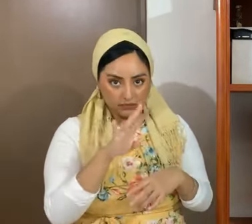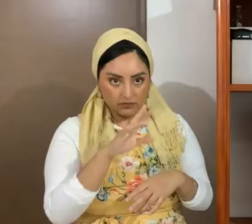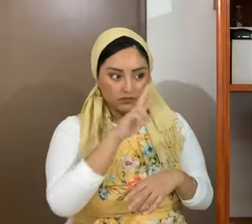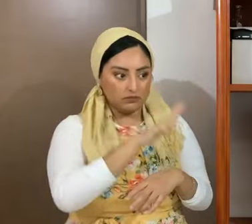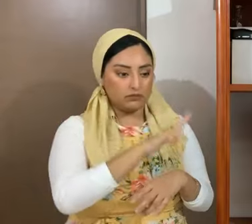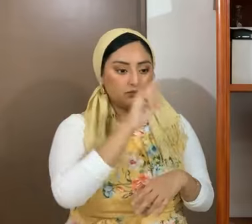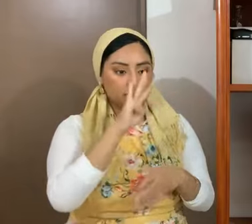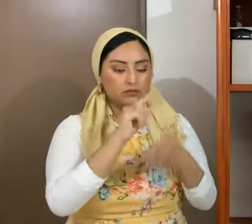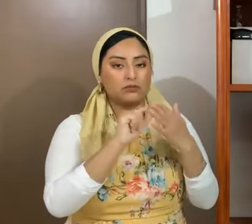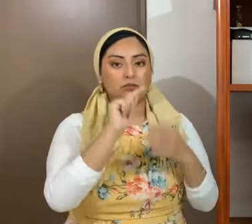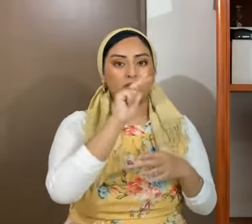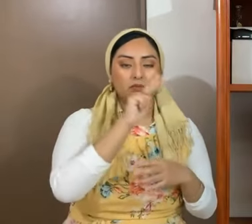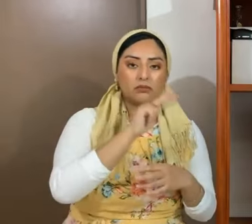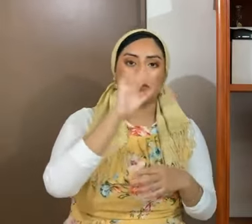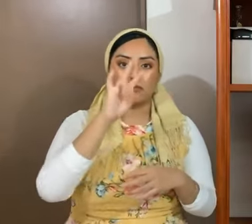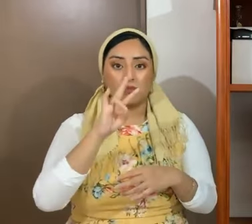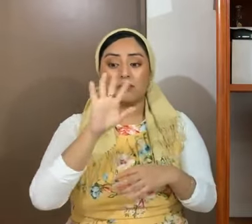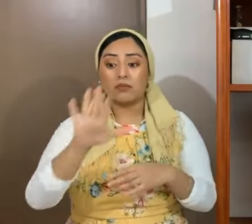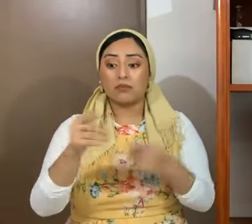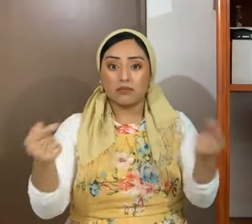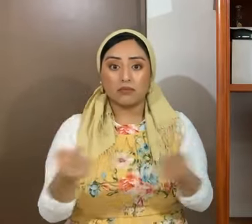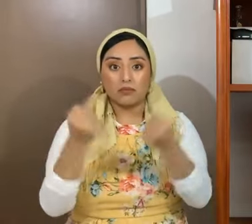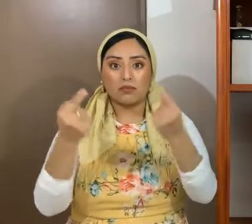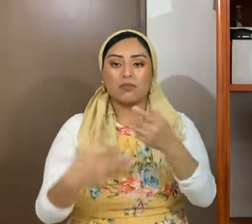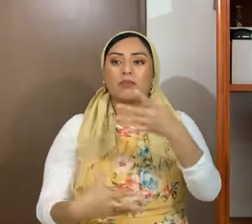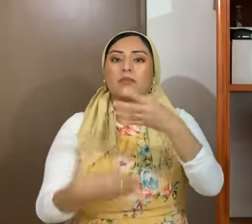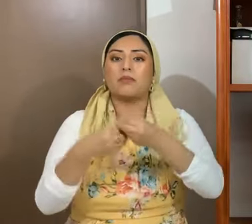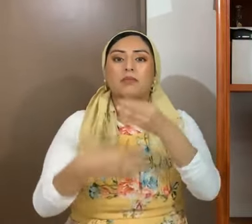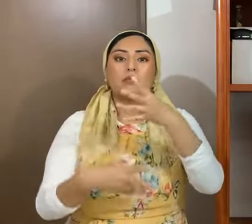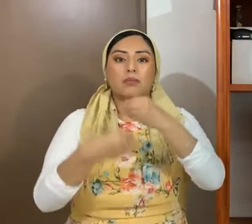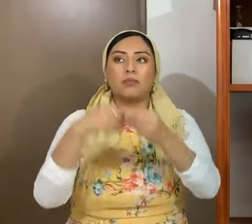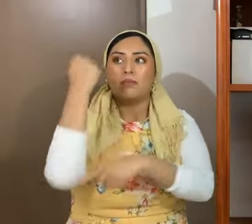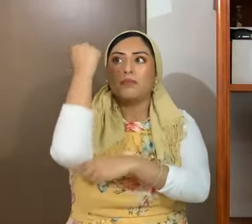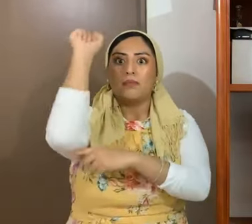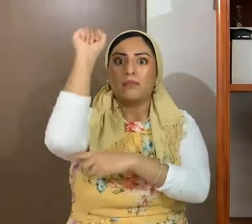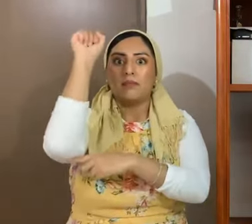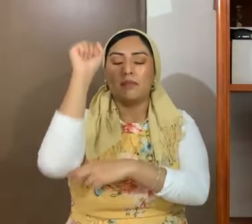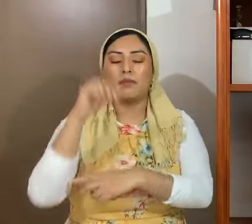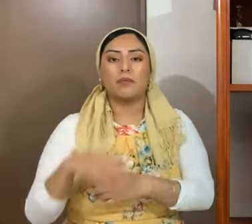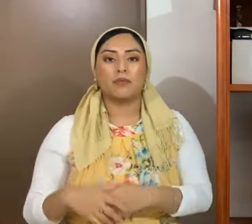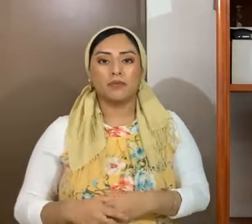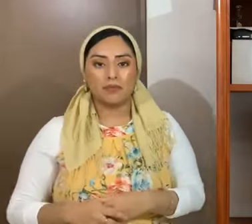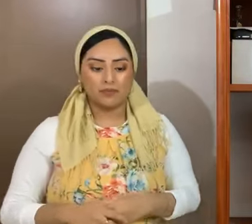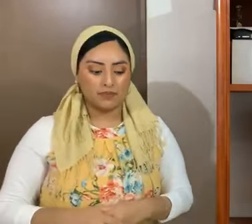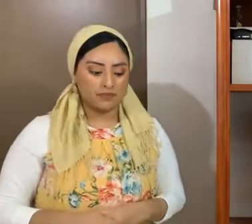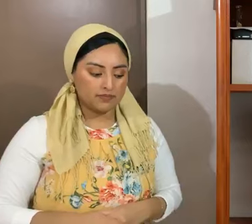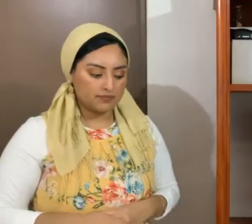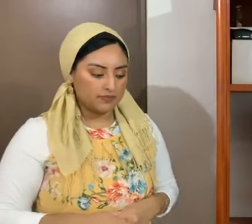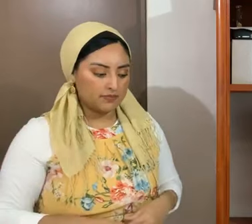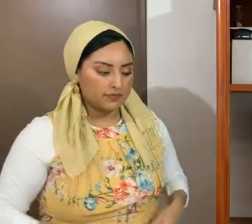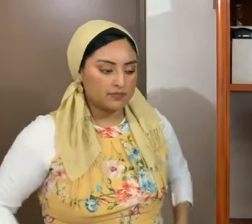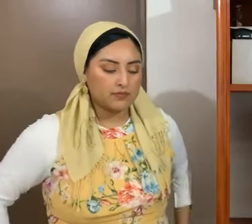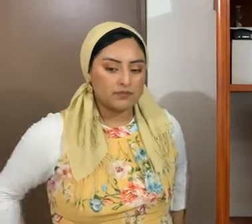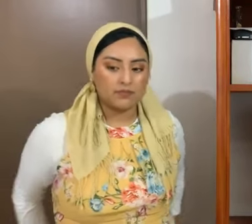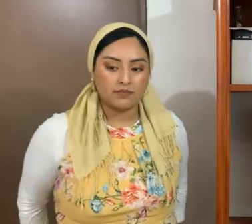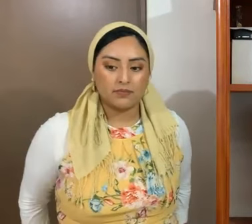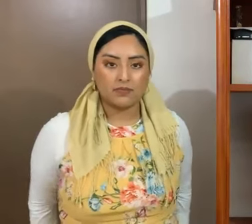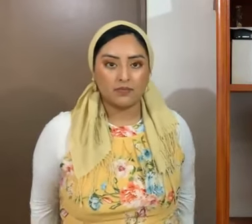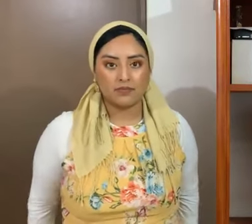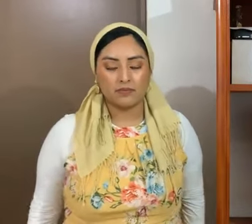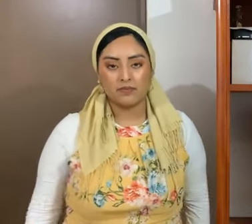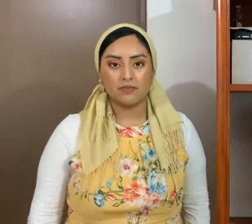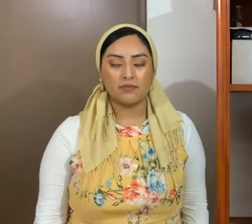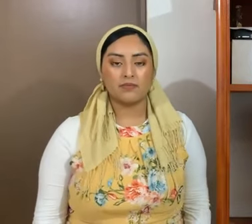dice, porque a su pecado añadió rebeldía. Vamos a quedarnos con la parte A del verso.